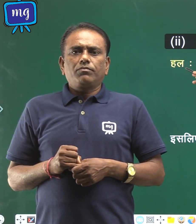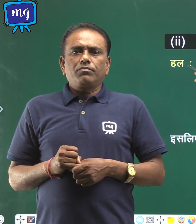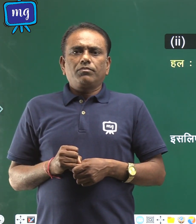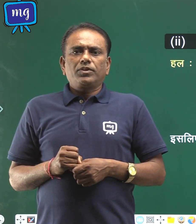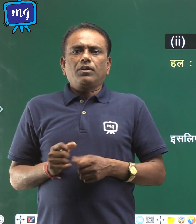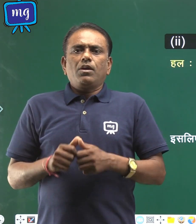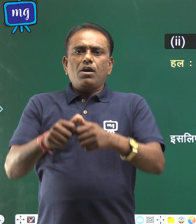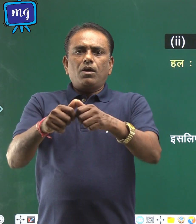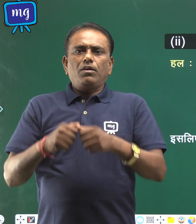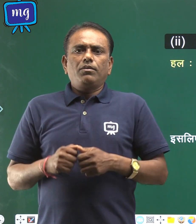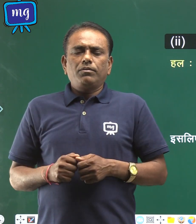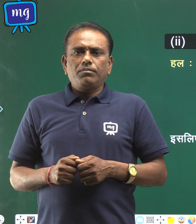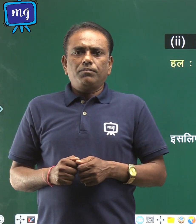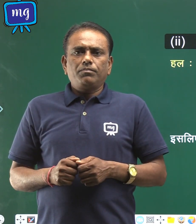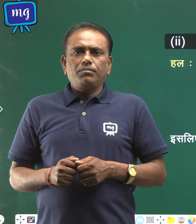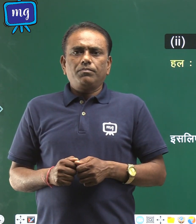हल